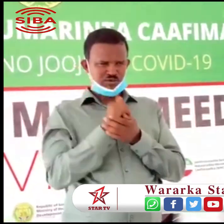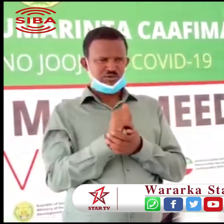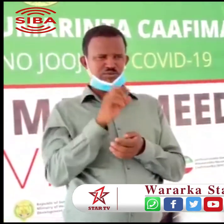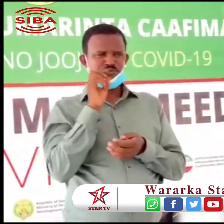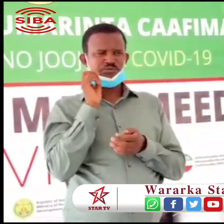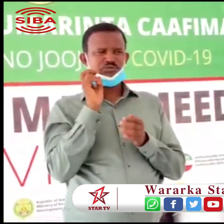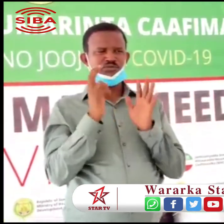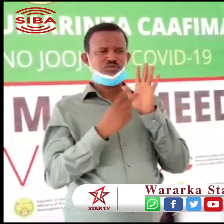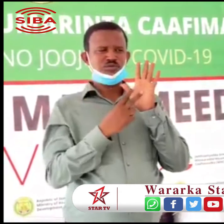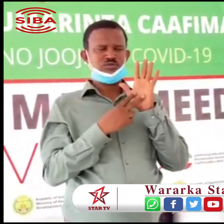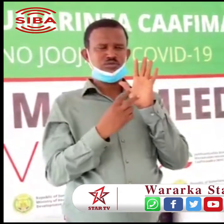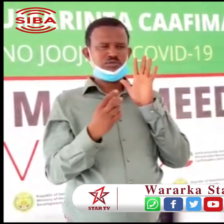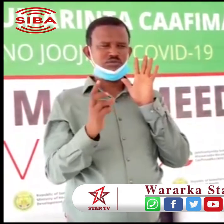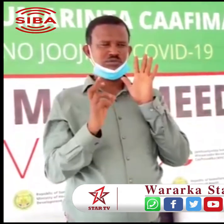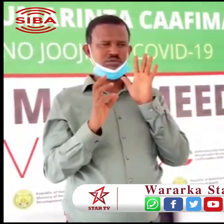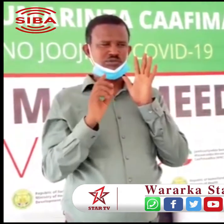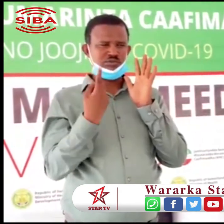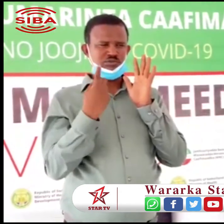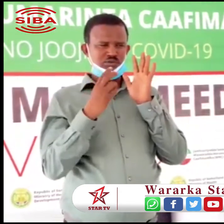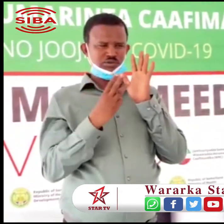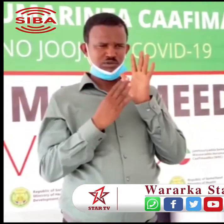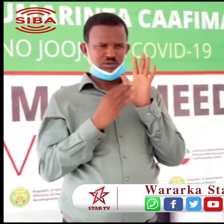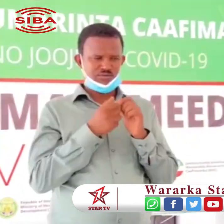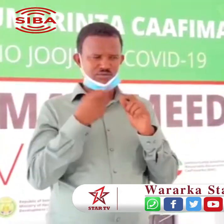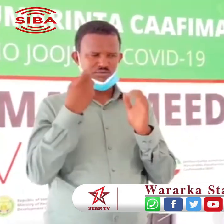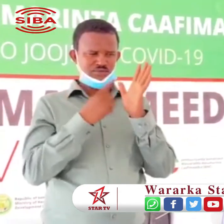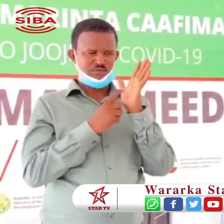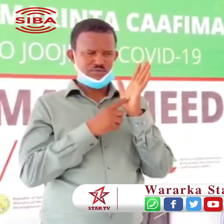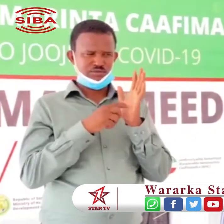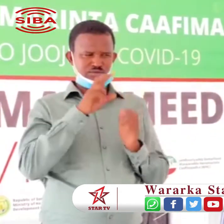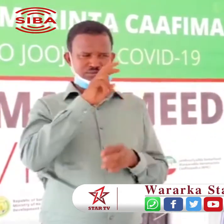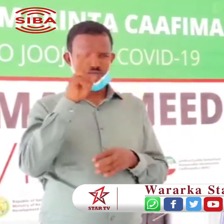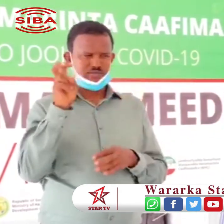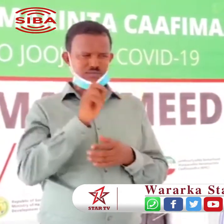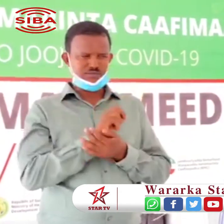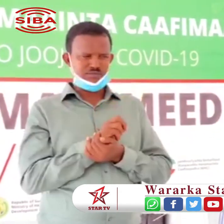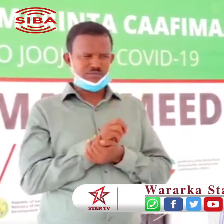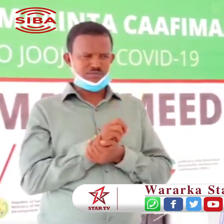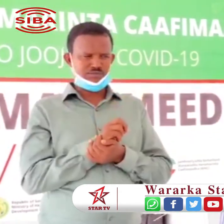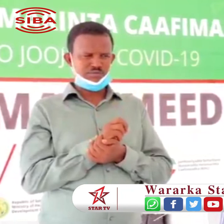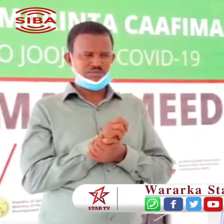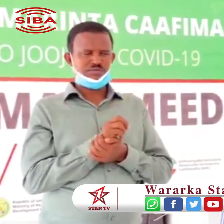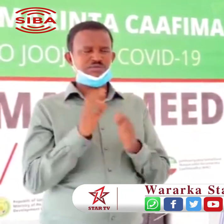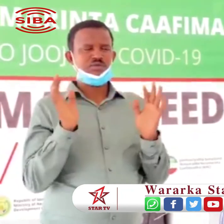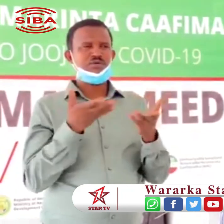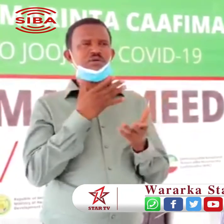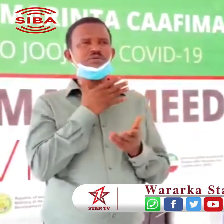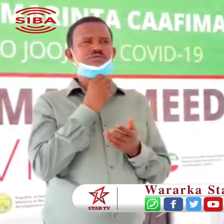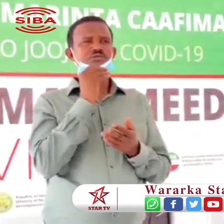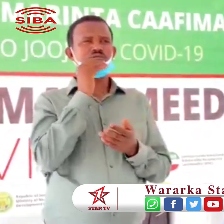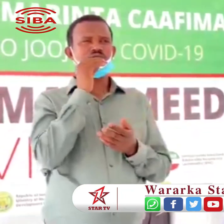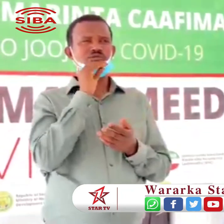xanuunka COVID-19 14 qof oo Somaliland ah iyo waliba 4 qof oo ajnabi ah bukaanadani ayaa la sheegay in 13 qof ay